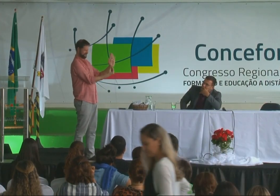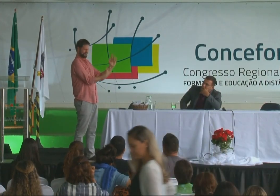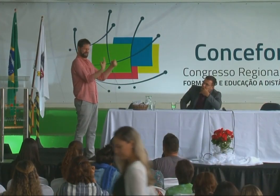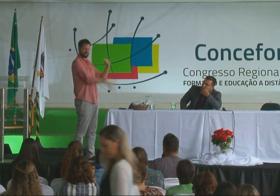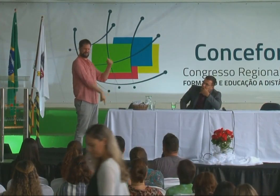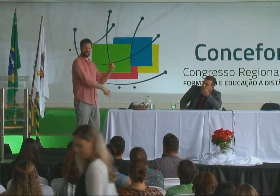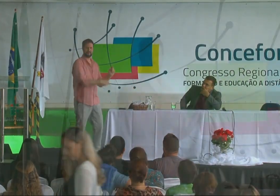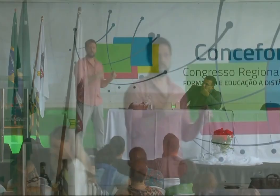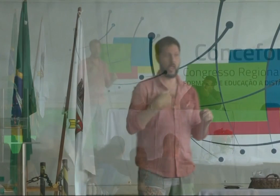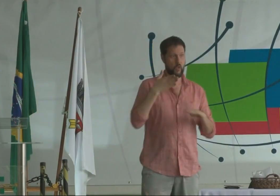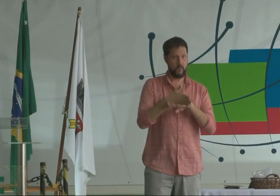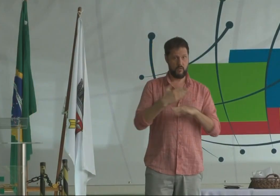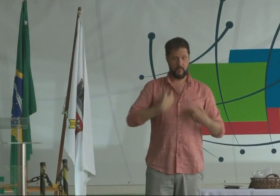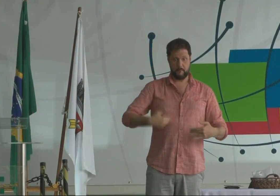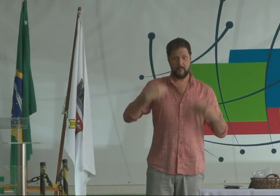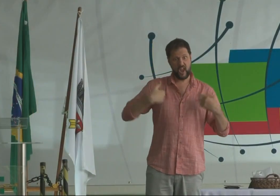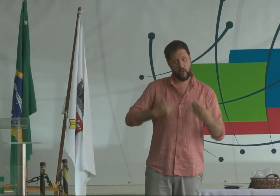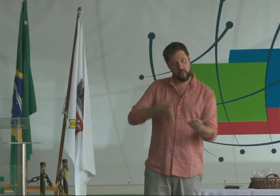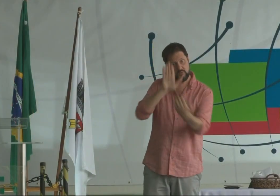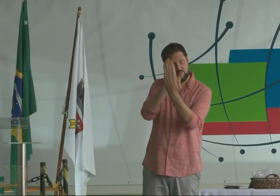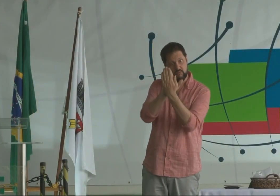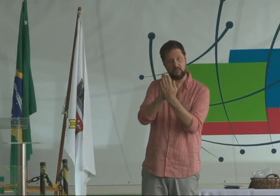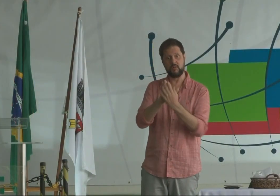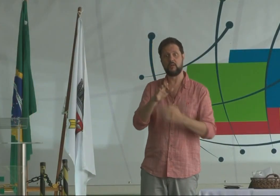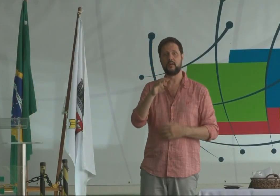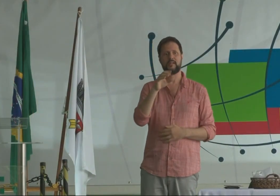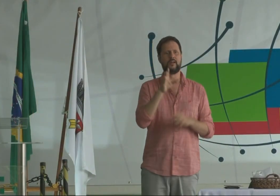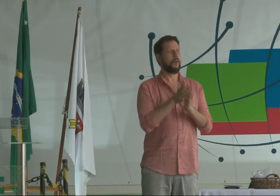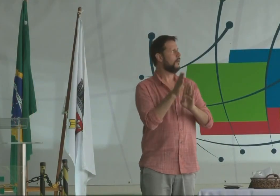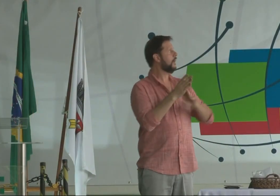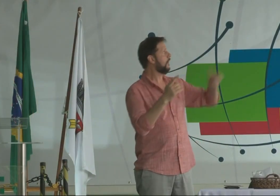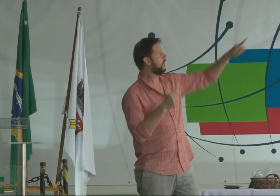falando. Quer dizer, isso não está de acordo com a legislação.